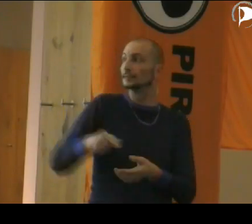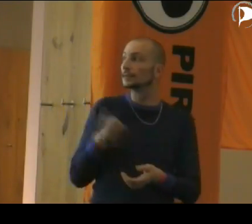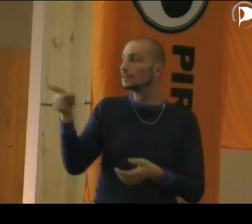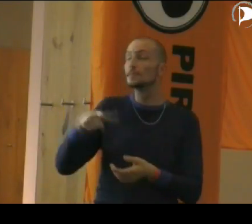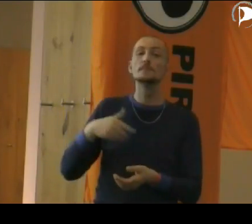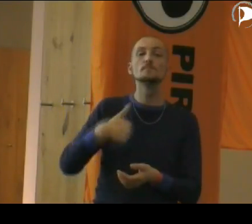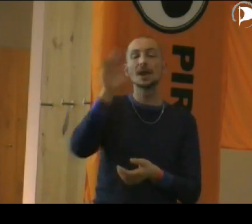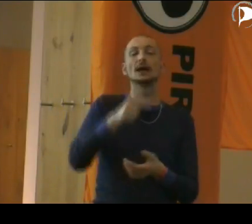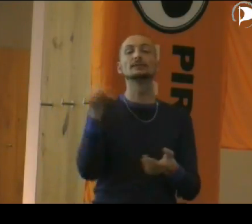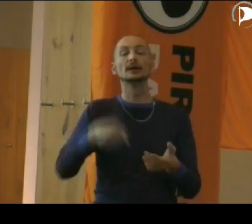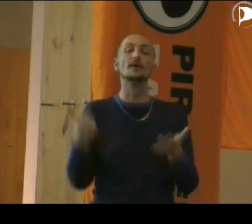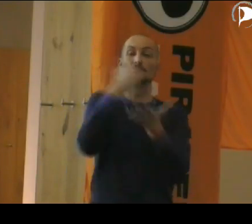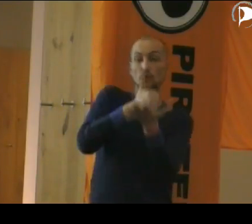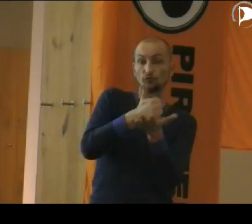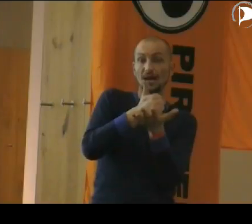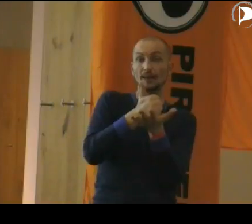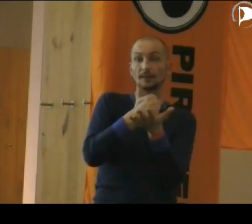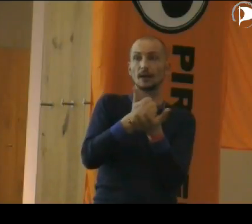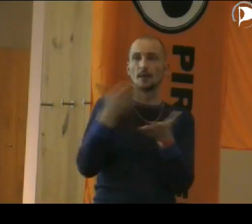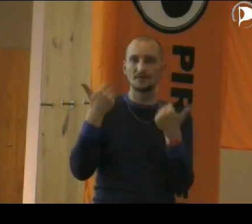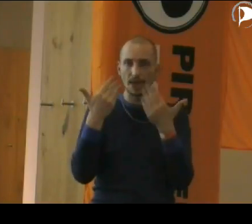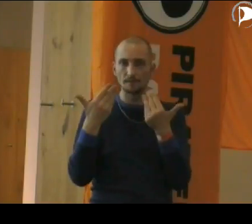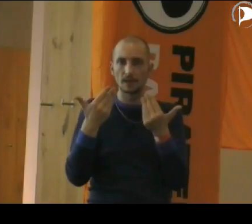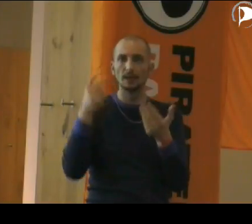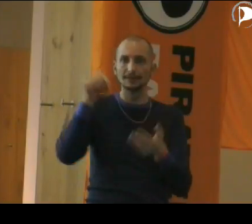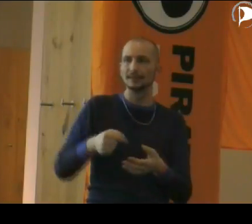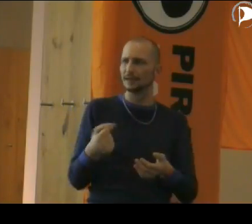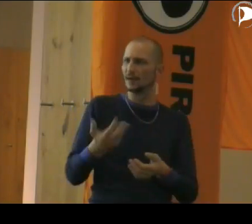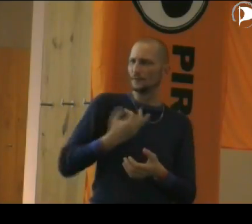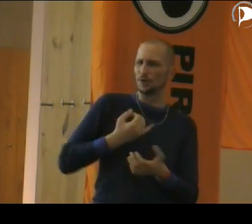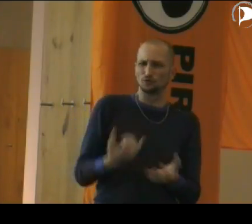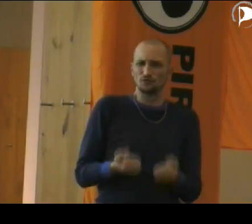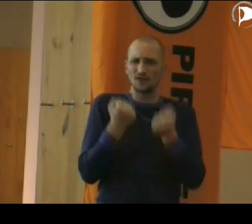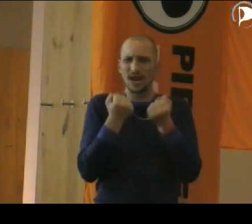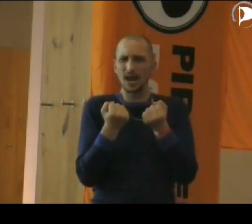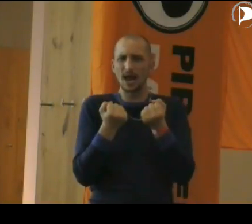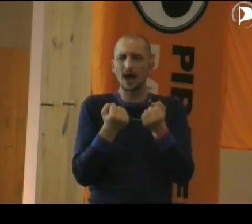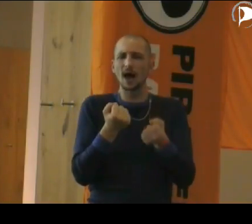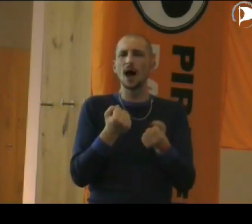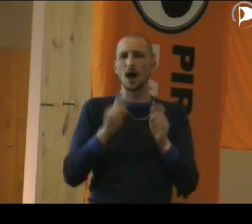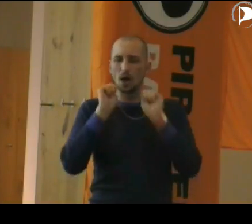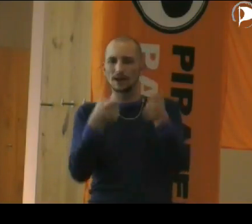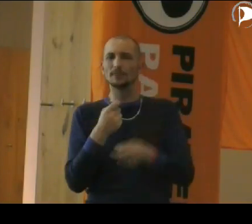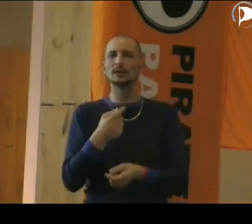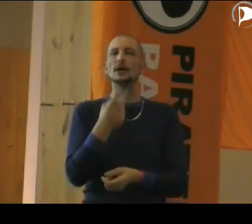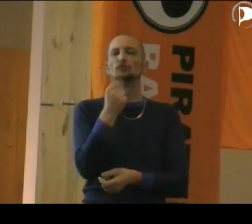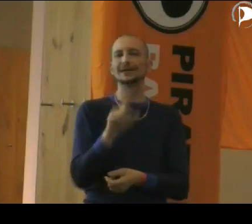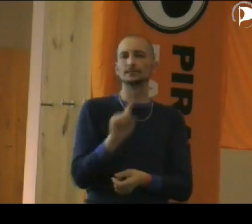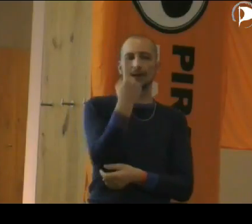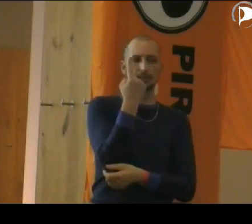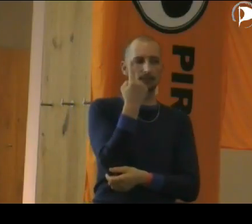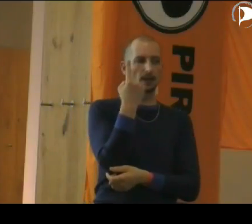und tun ich da ein bisschen schwerer ob du uns vielleicht die definition der aufgabenstellung des schatzmeisters mit der